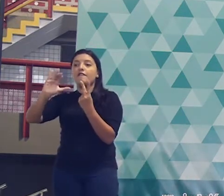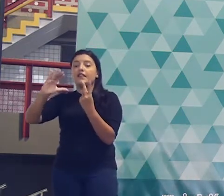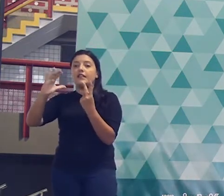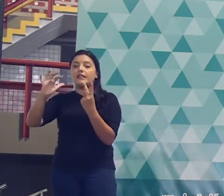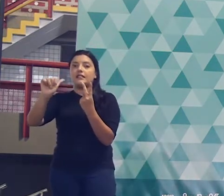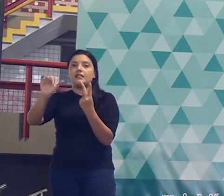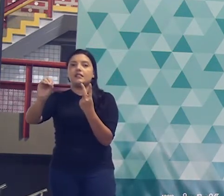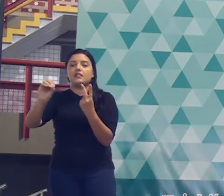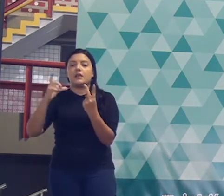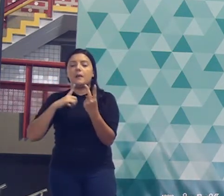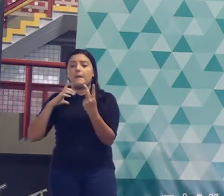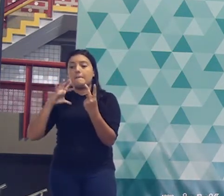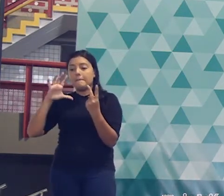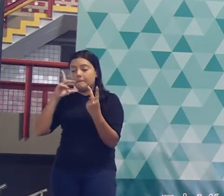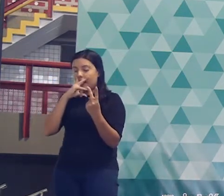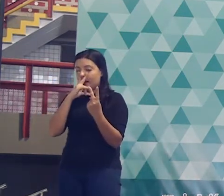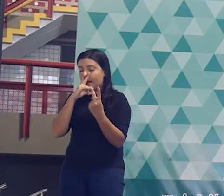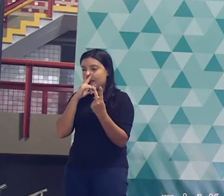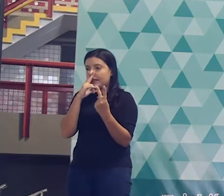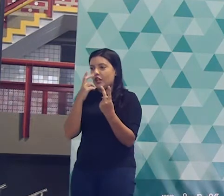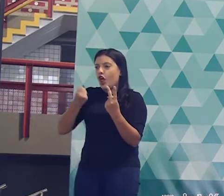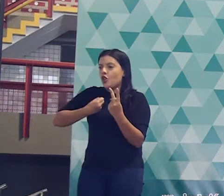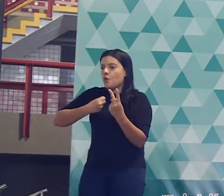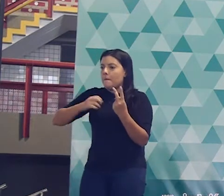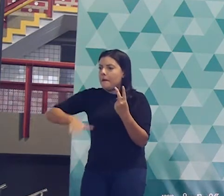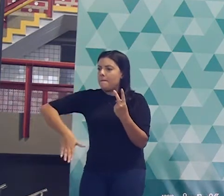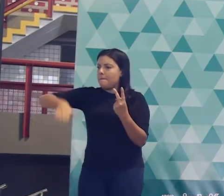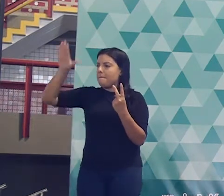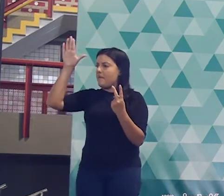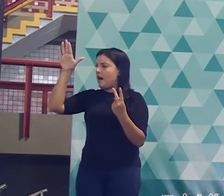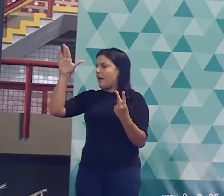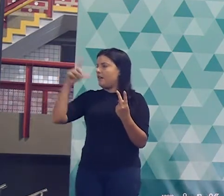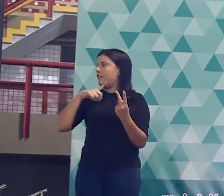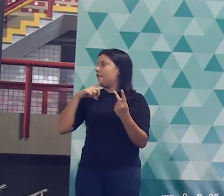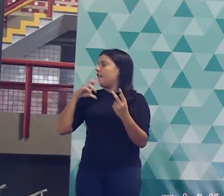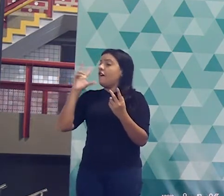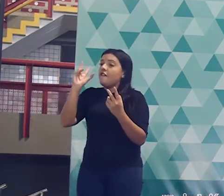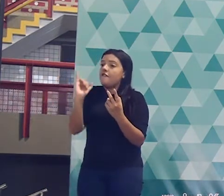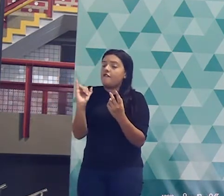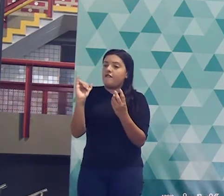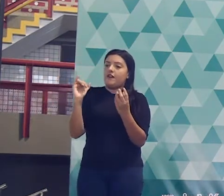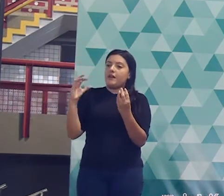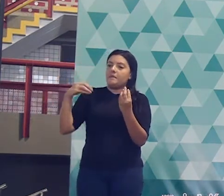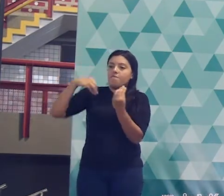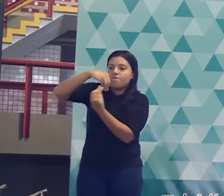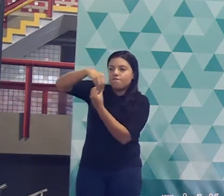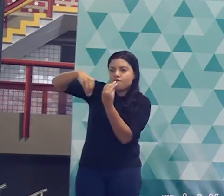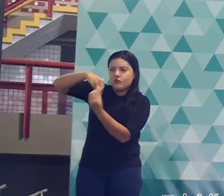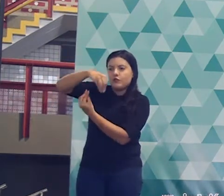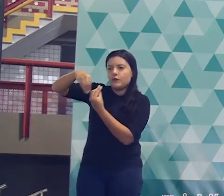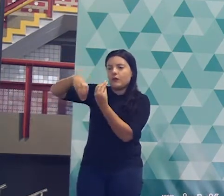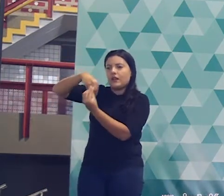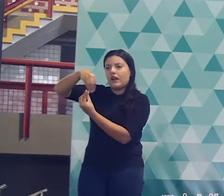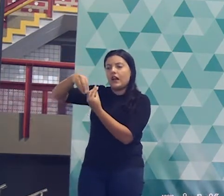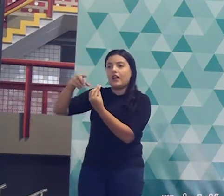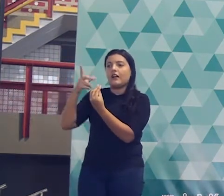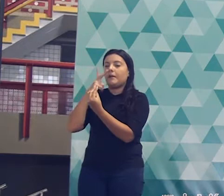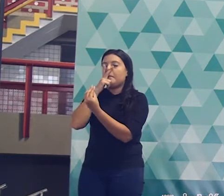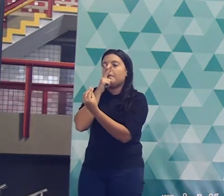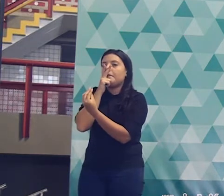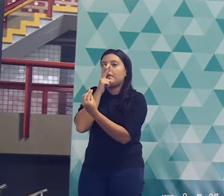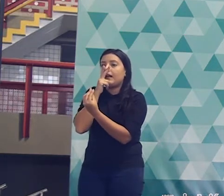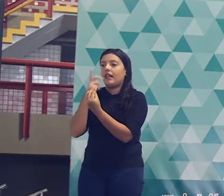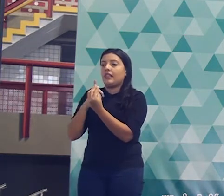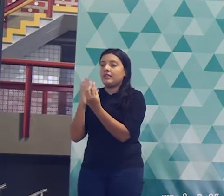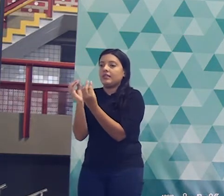quando você pega um núcleo atômico muito grande. Esse núcleo atômico muito grande, ele vai ser bombardeado por um nêutron e ele quebra, dando origem